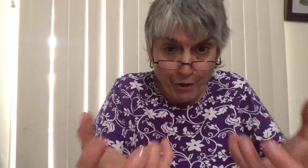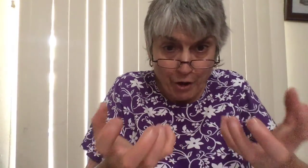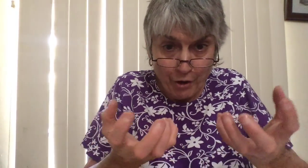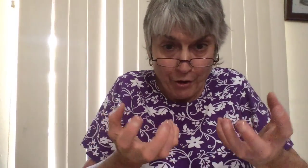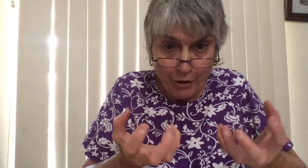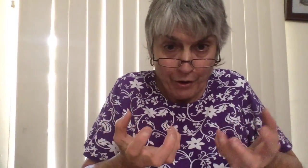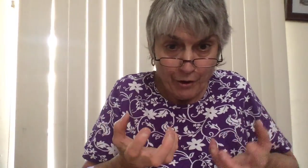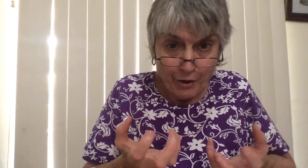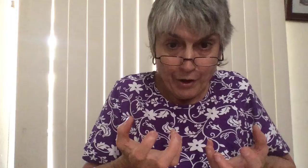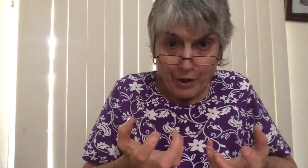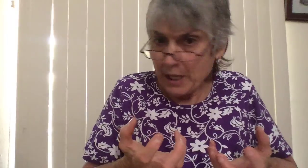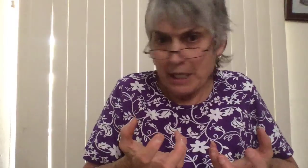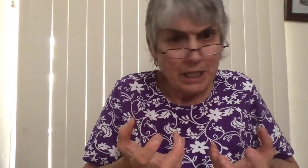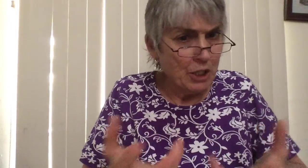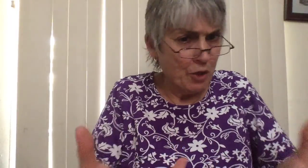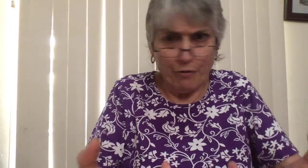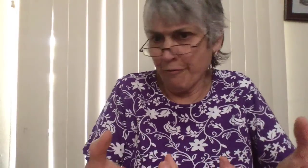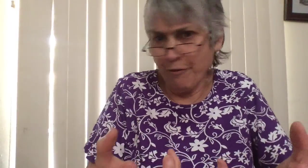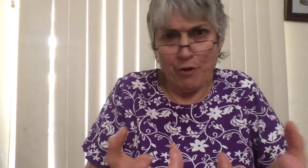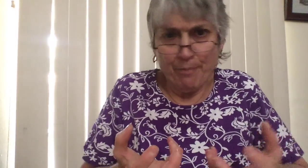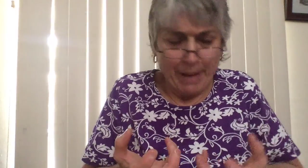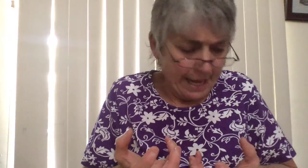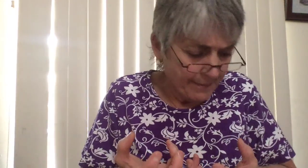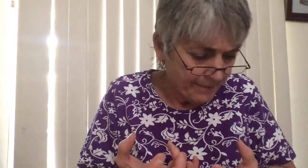Veut. Il ne veut pas.